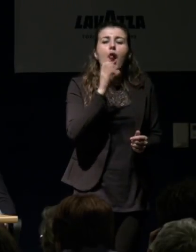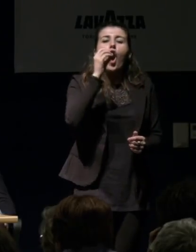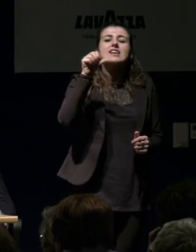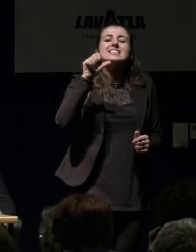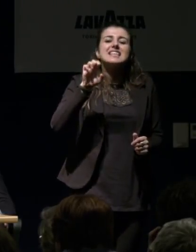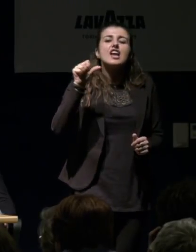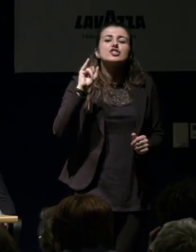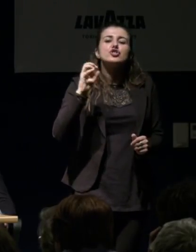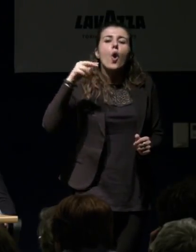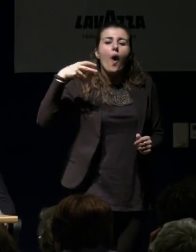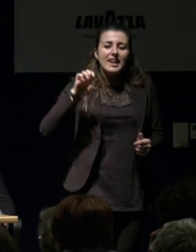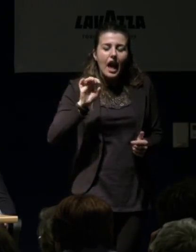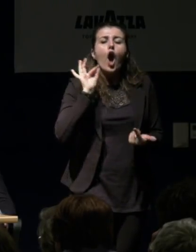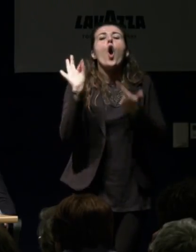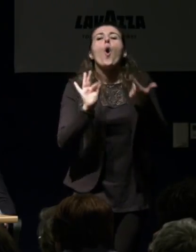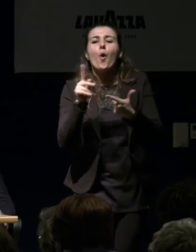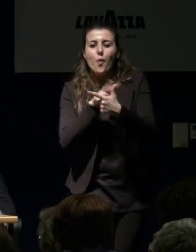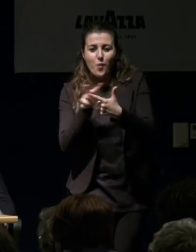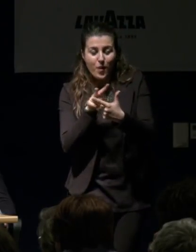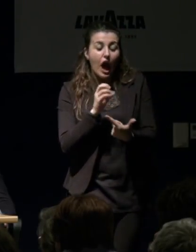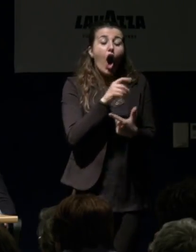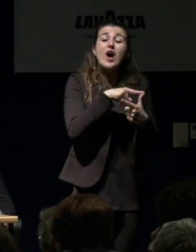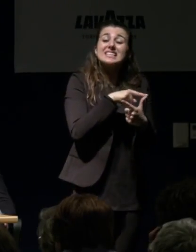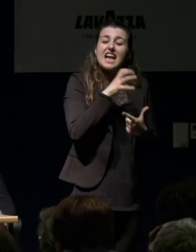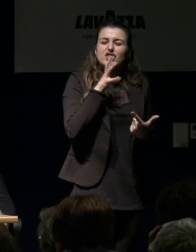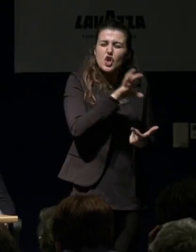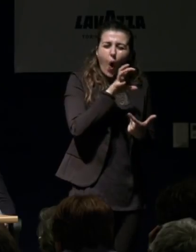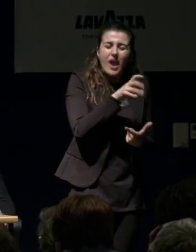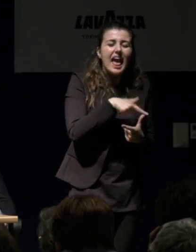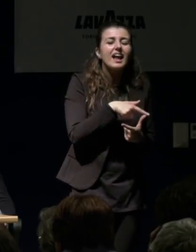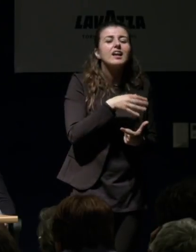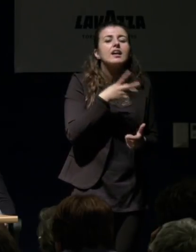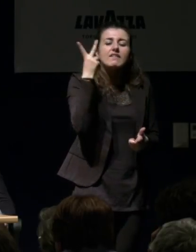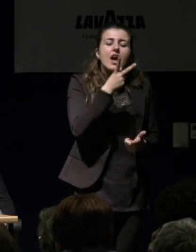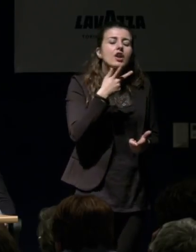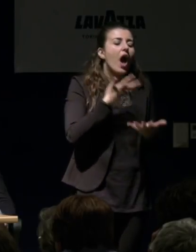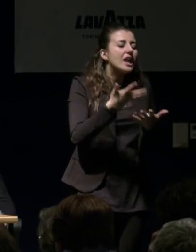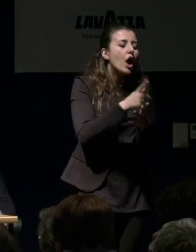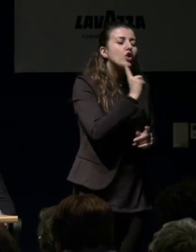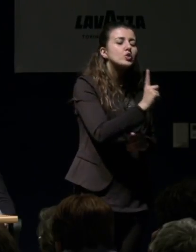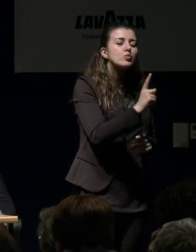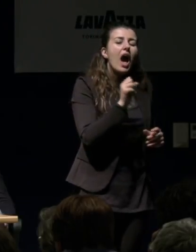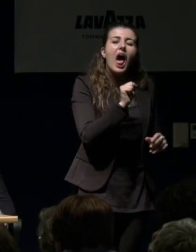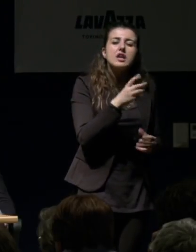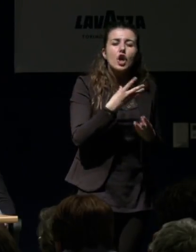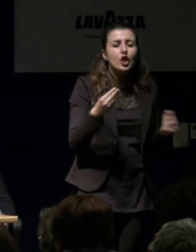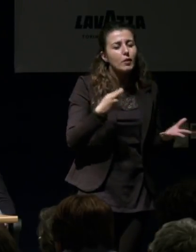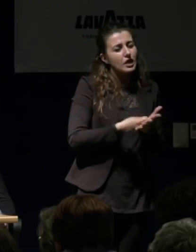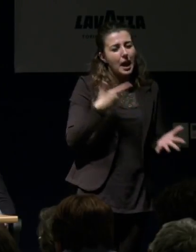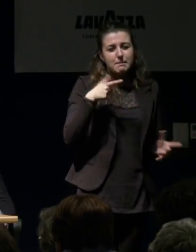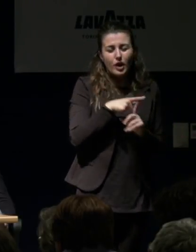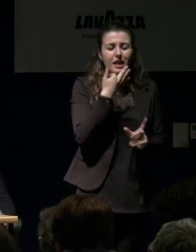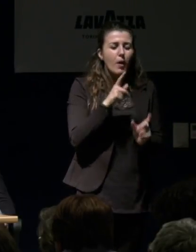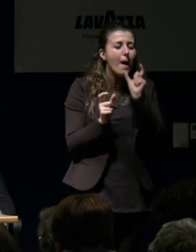ossessione ed è venuto fuori molto bene da tutti i racconti sul lavoro di alessandro è una parola che racconta